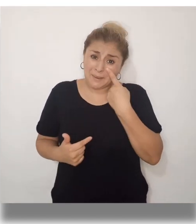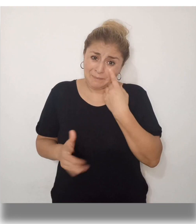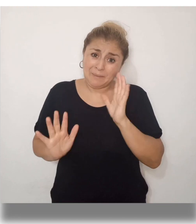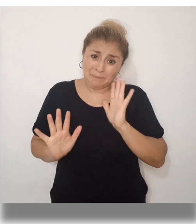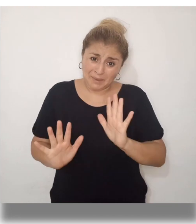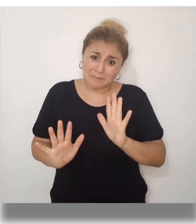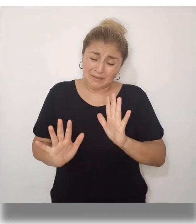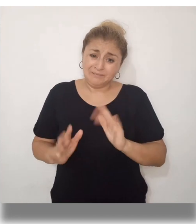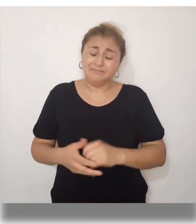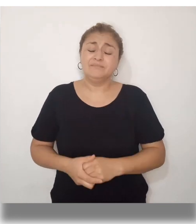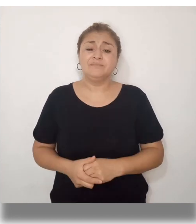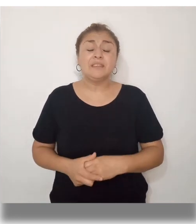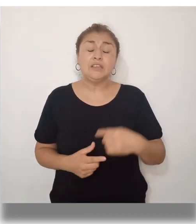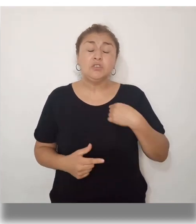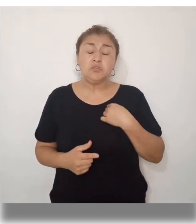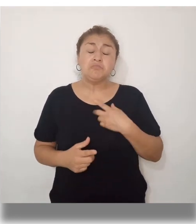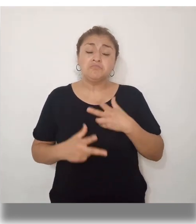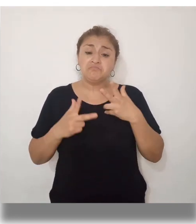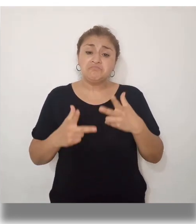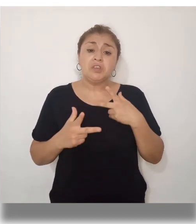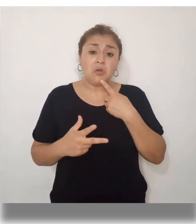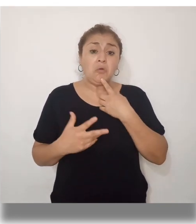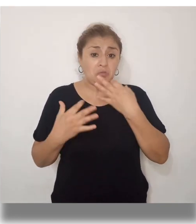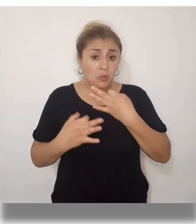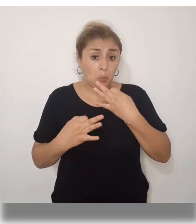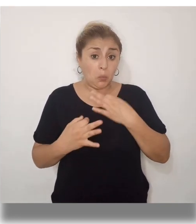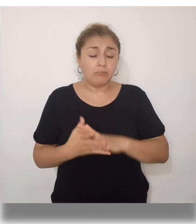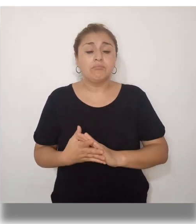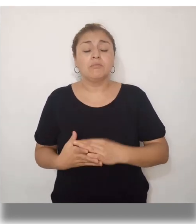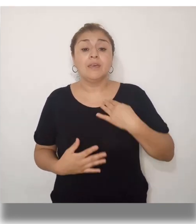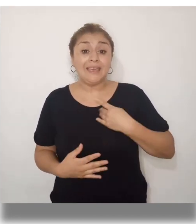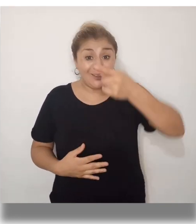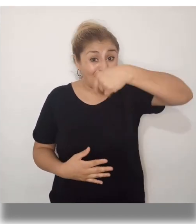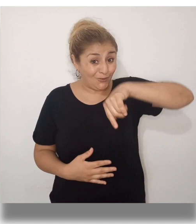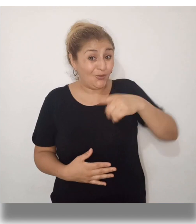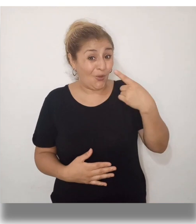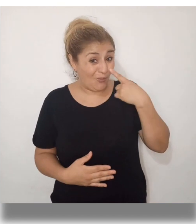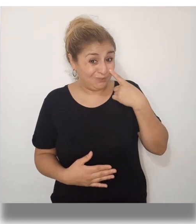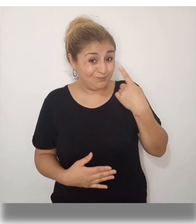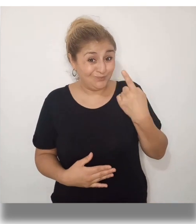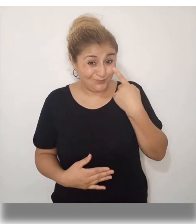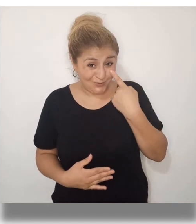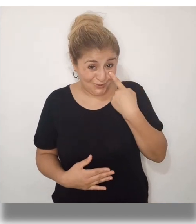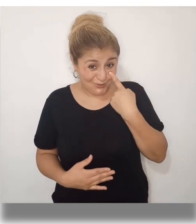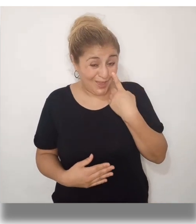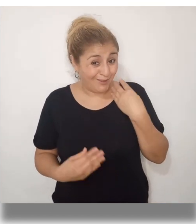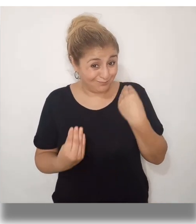y podría asegurar que muchos de Nosotros sabemos de qué se trata